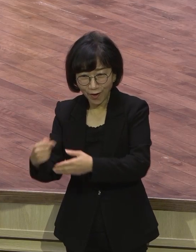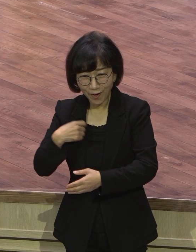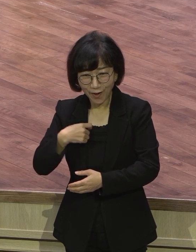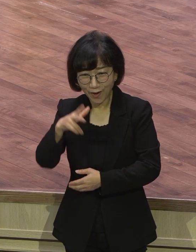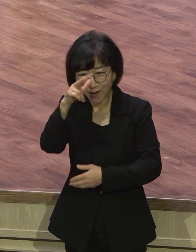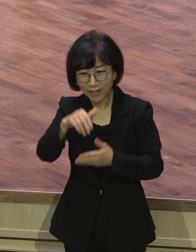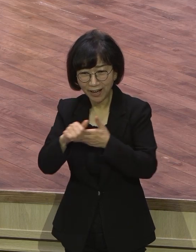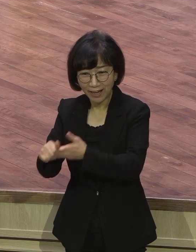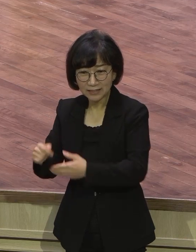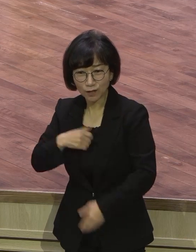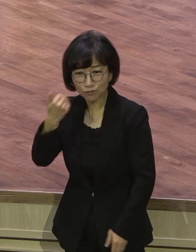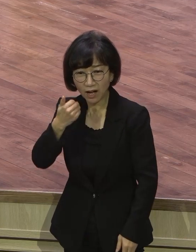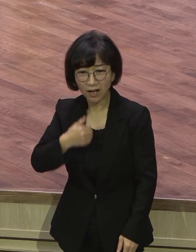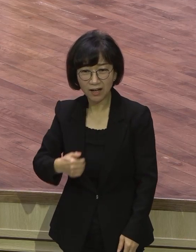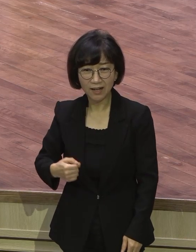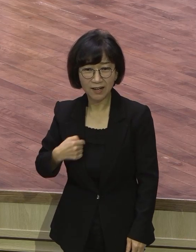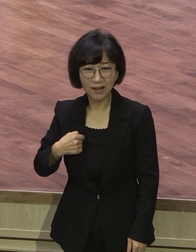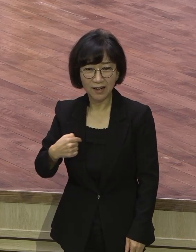경찰서 가야 돼요. 그럼 내가 누구요?